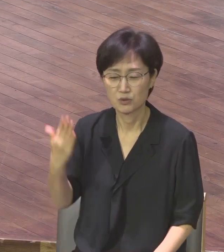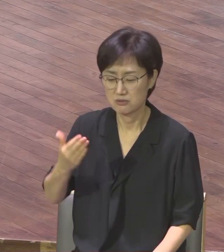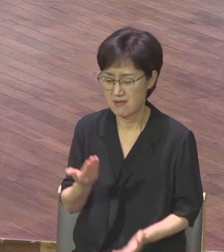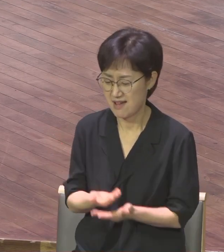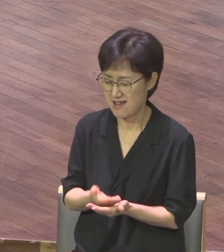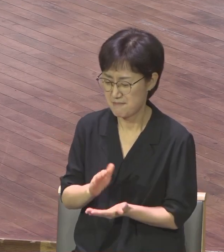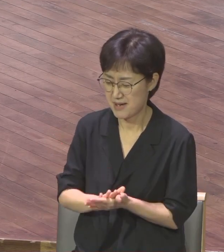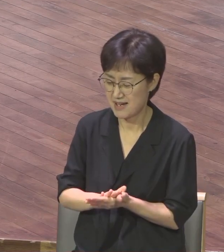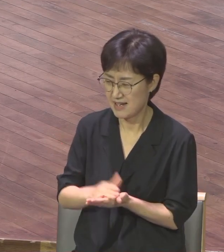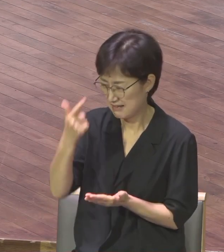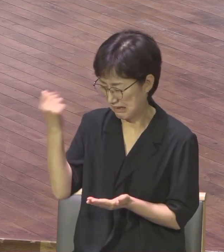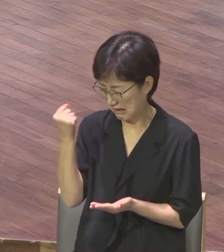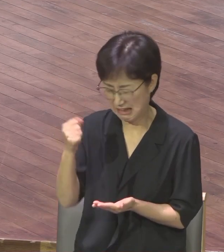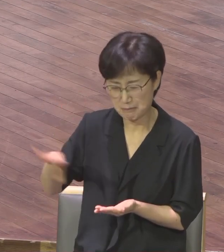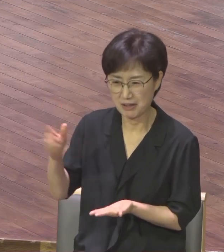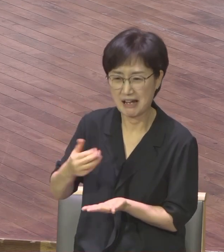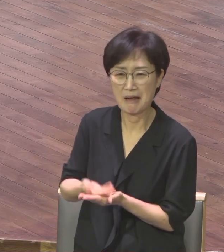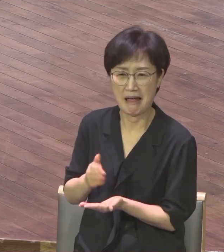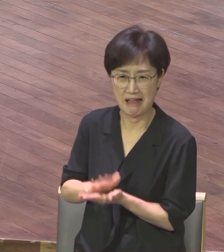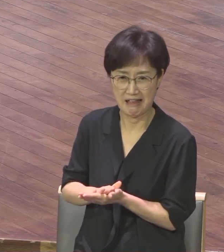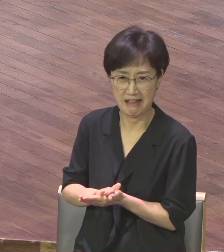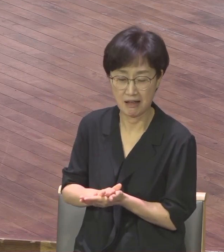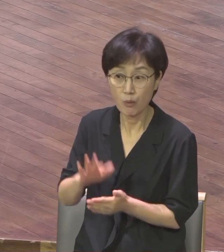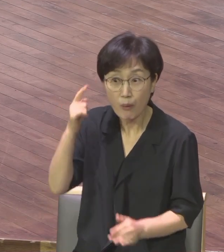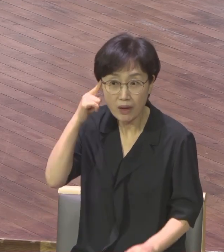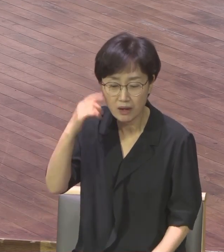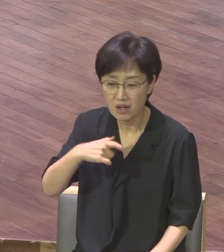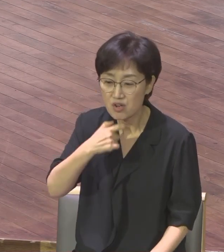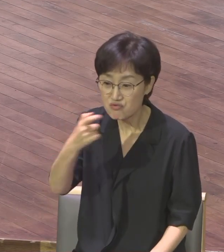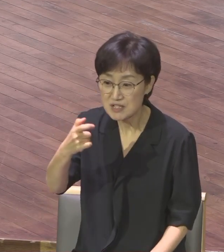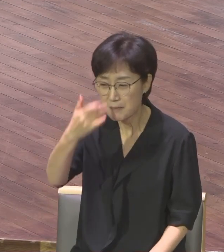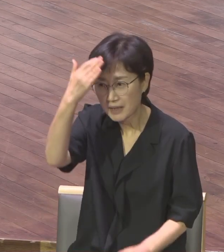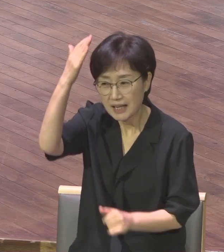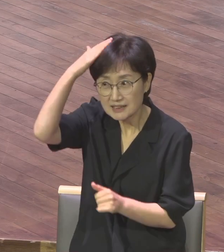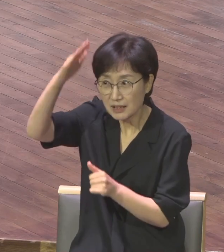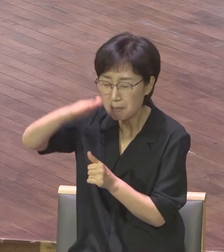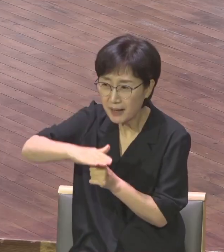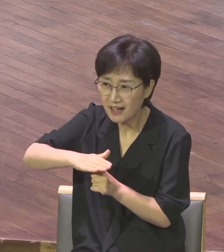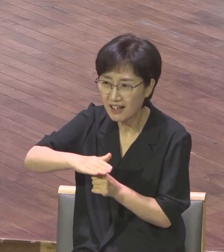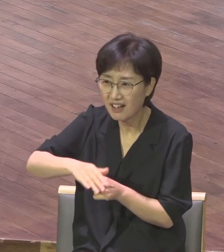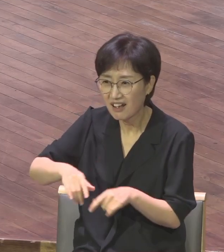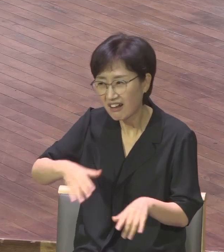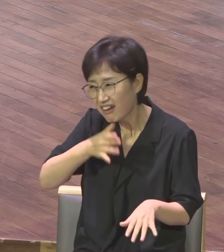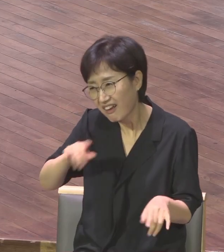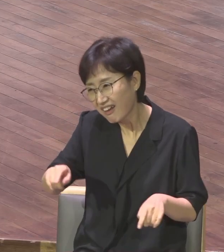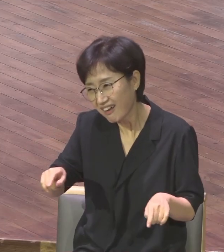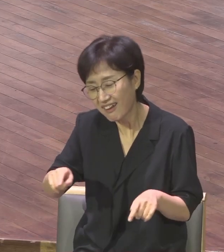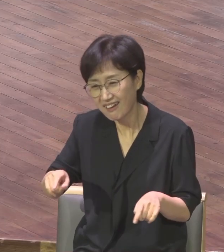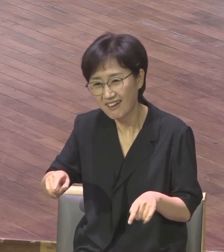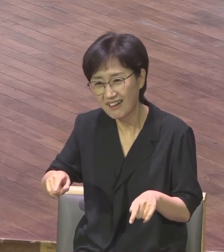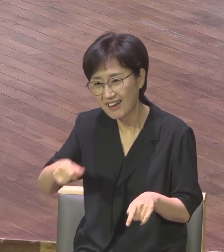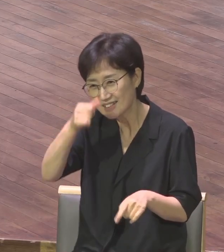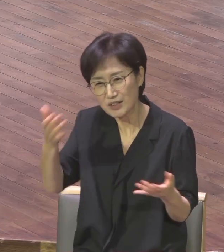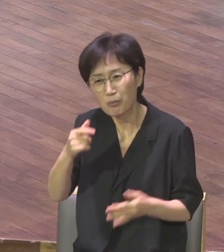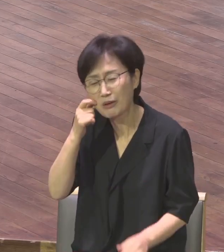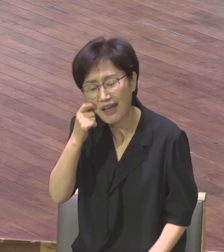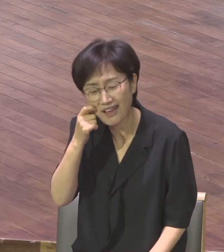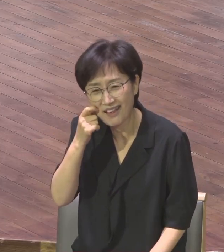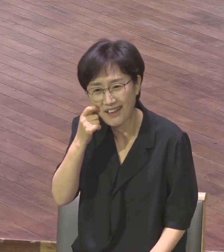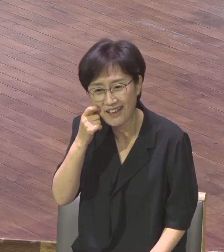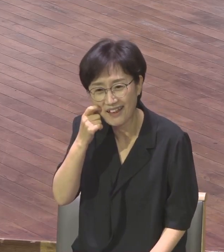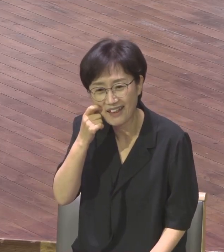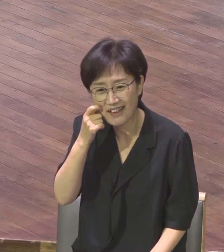갱신했죠. 왜냐하면 60대가 장로 권사 대원들 몇 년 살다가 그만둘 거예요. 그러니까 얼마 하지 않고 다 은퇴를 해야